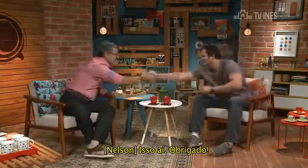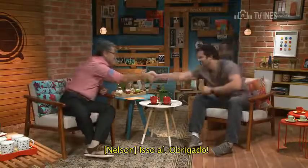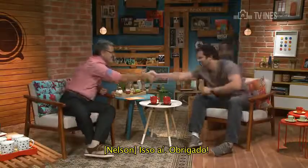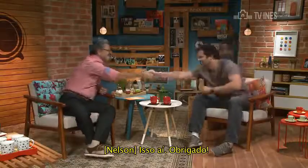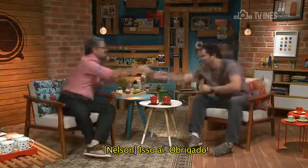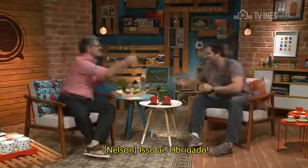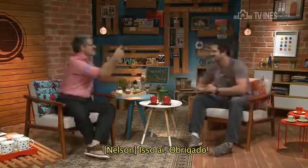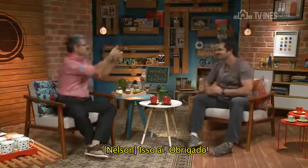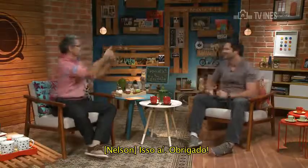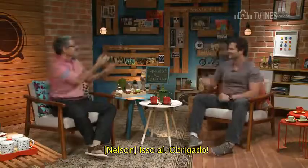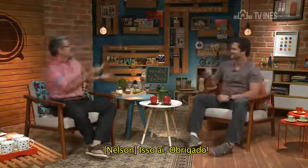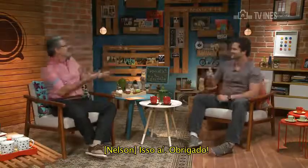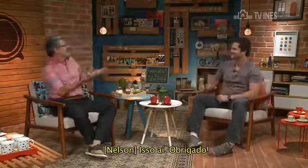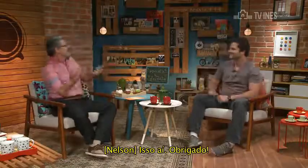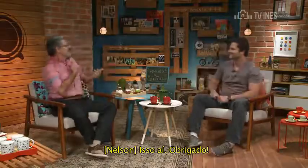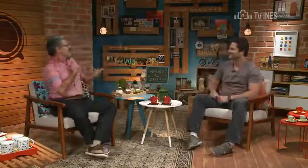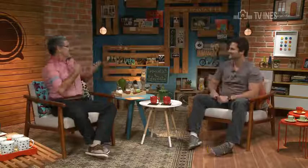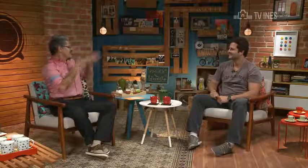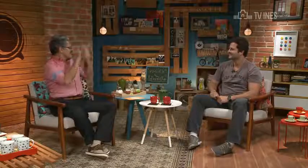Isso aí. Obrigado.